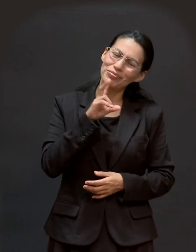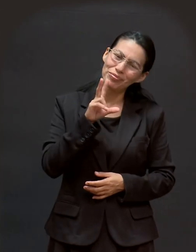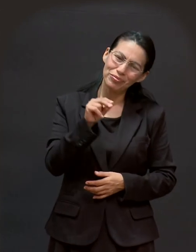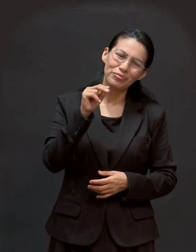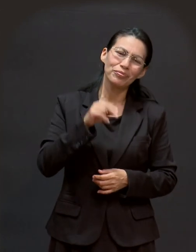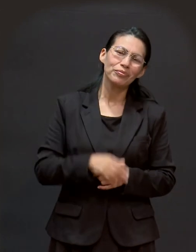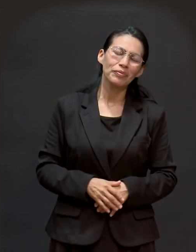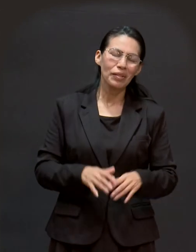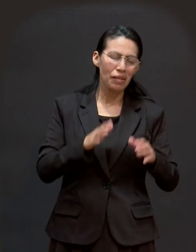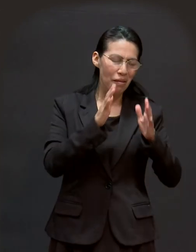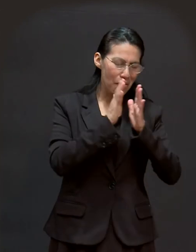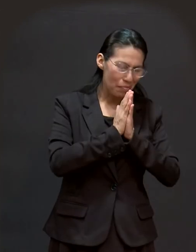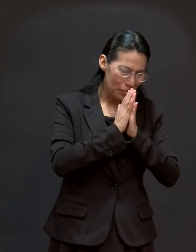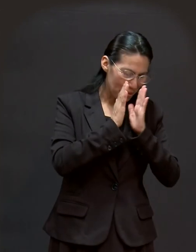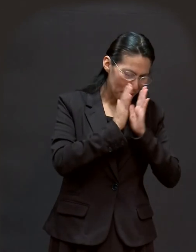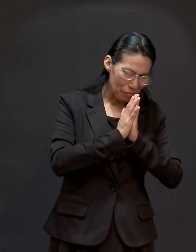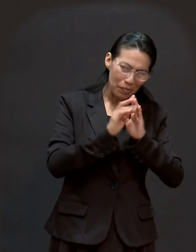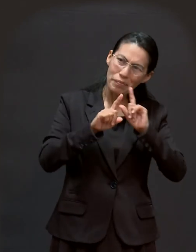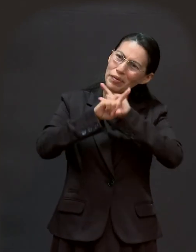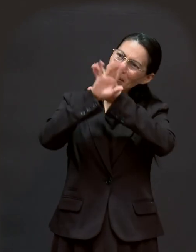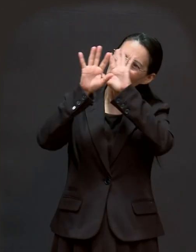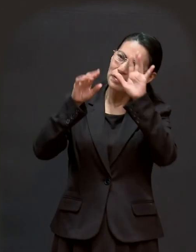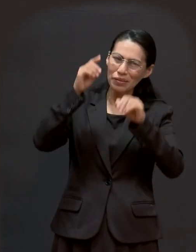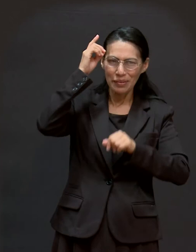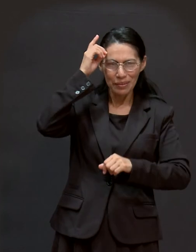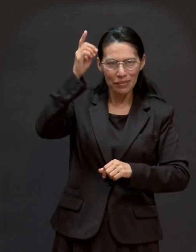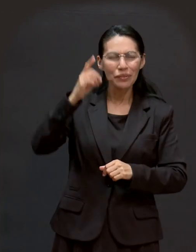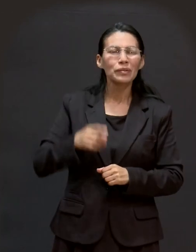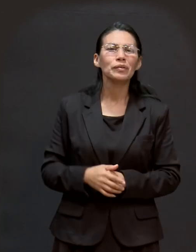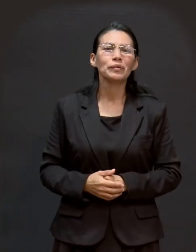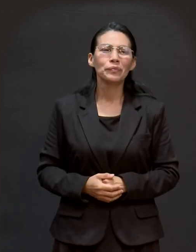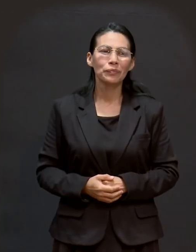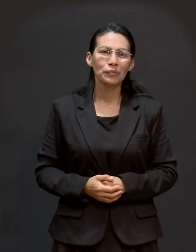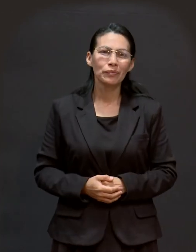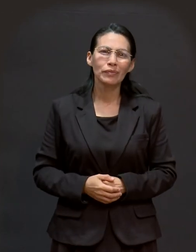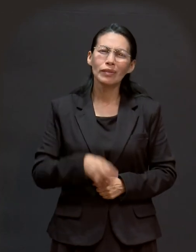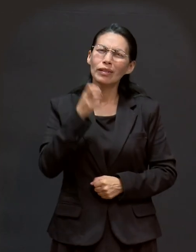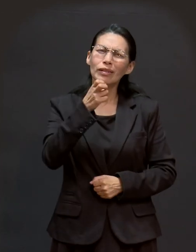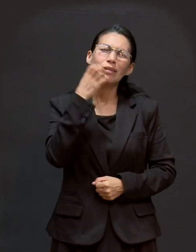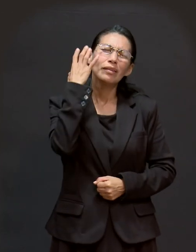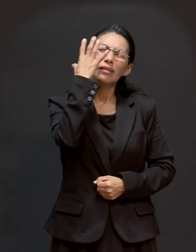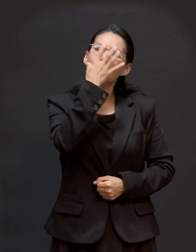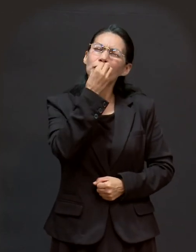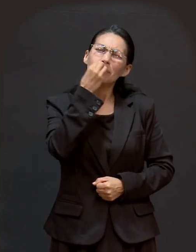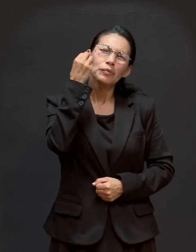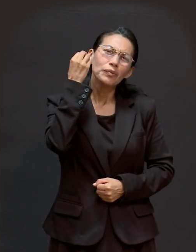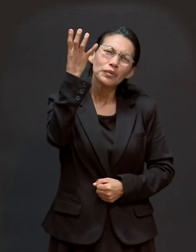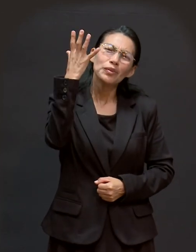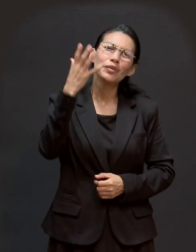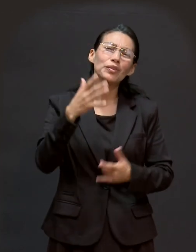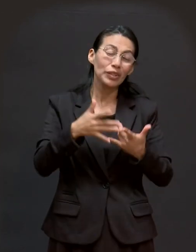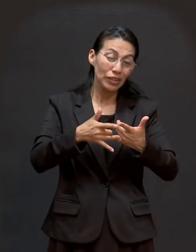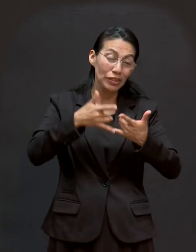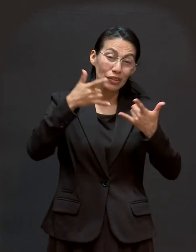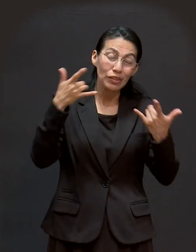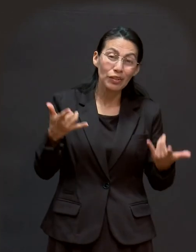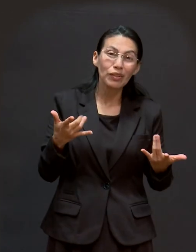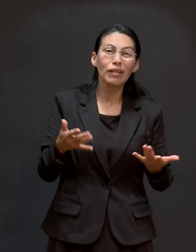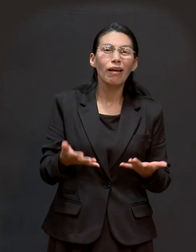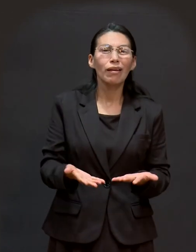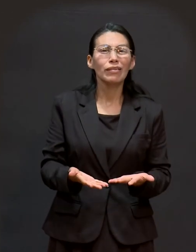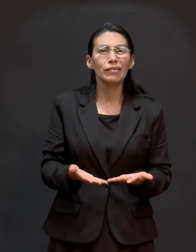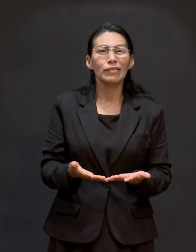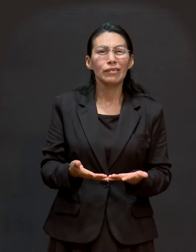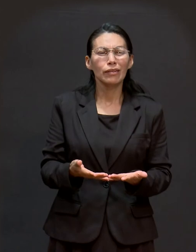no está solo amén gloria dios nuestras hoy adiós también a menos qué maravilloso